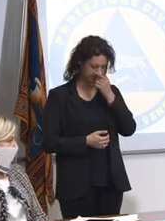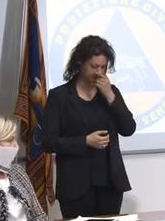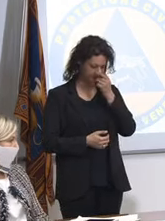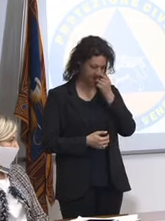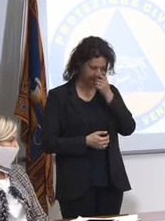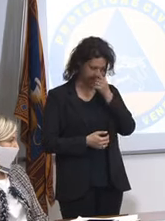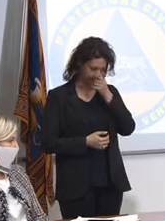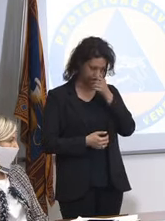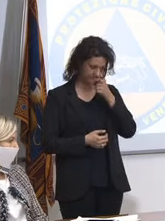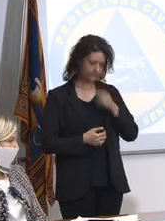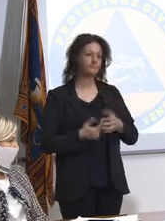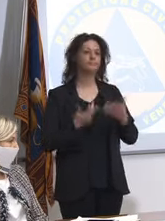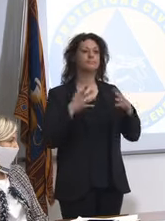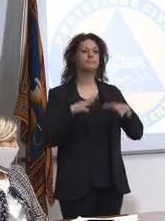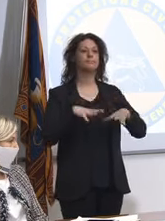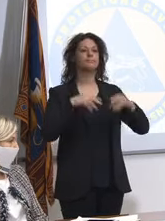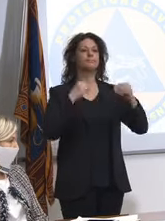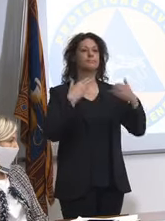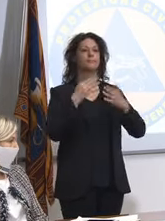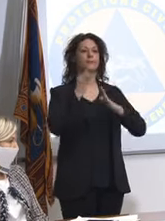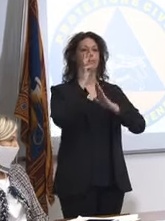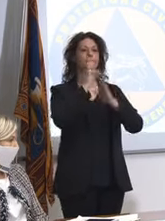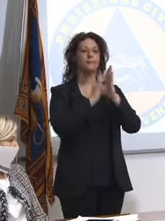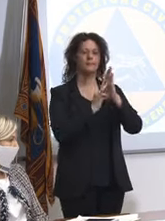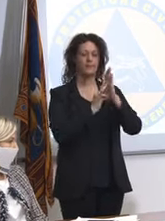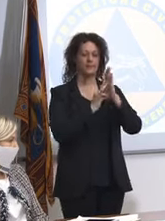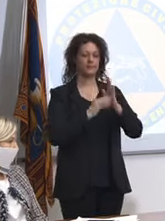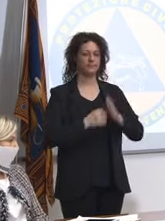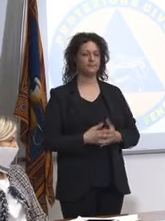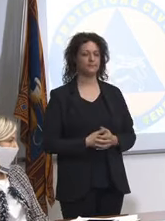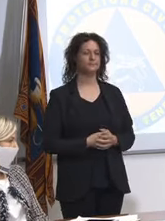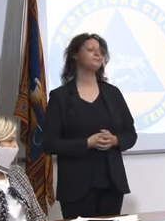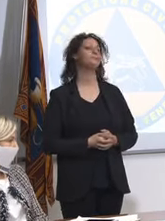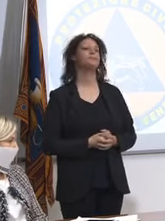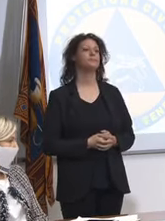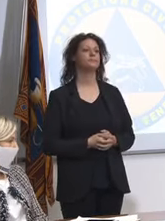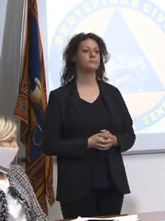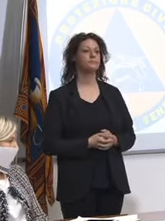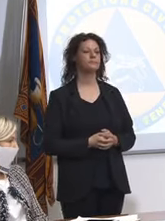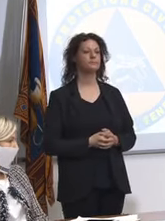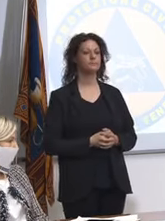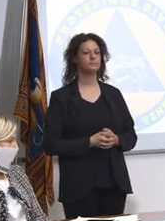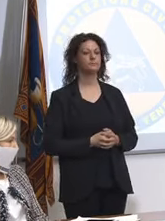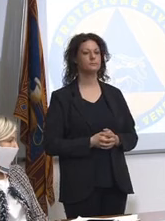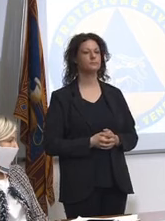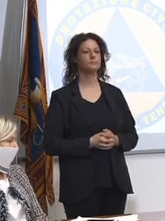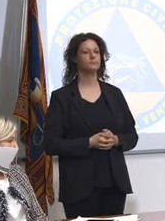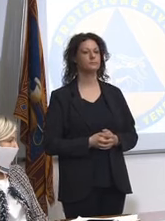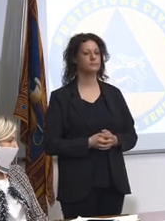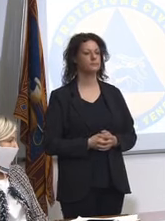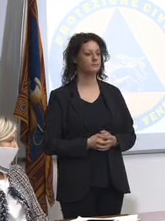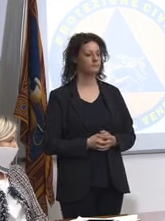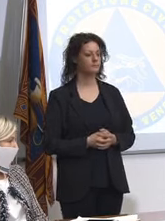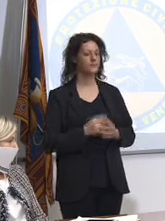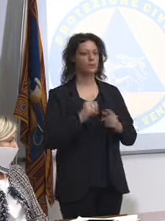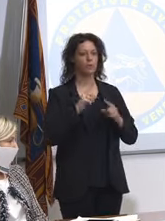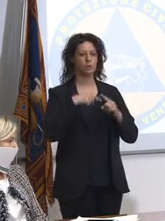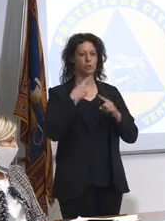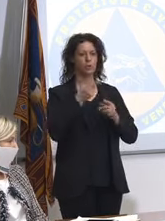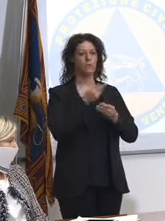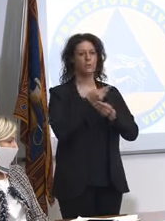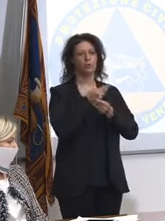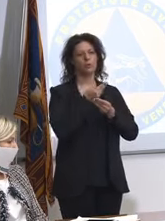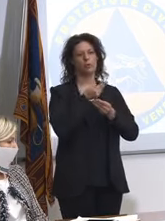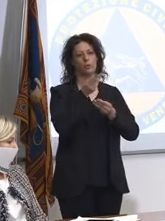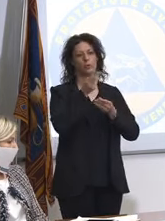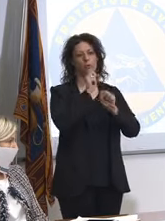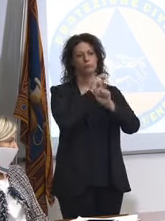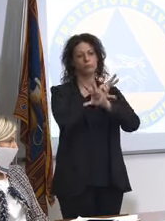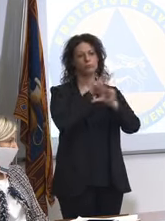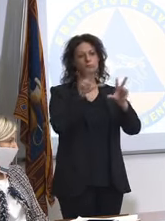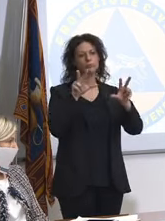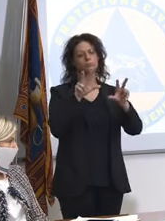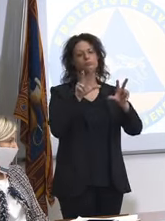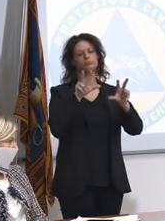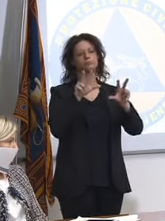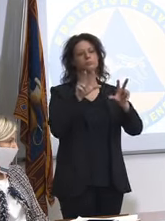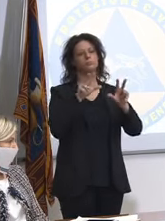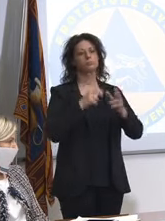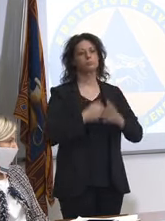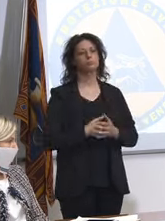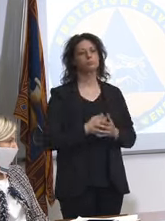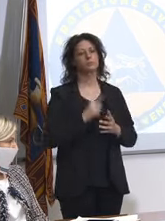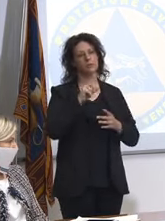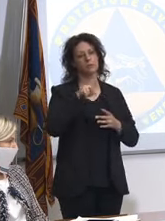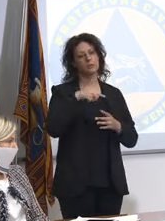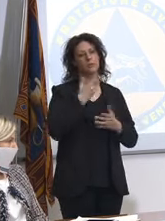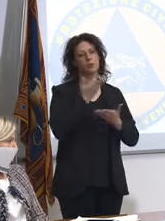al tema del bollettino innanzitutto e dopo darvi una comunicazione che è abbastanza veloce e poi